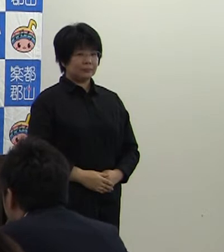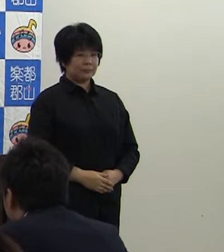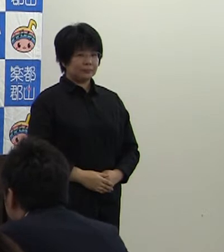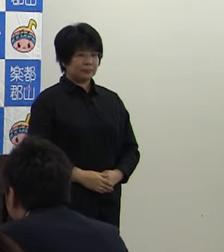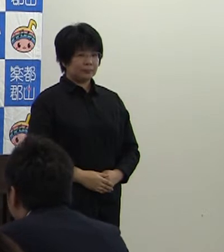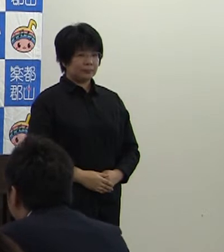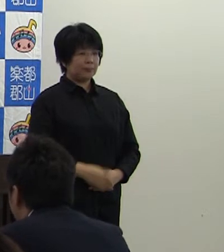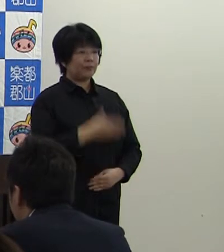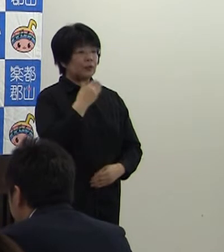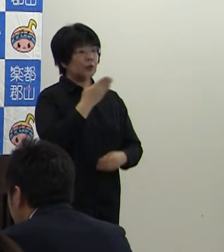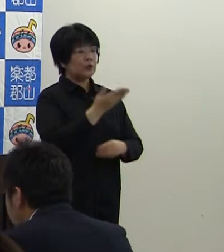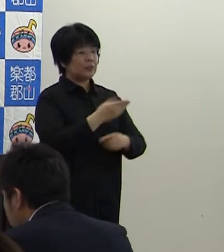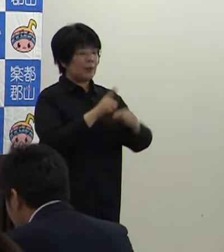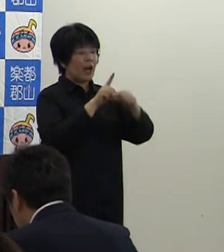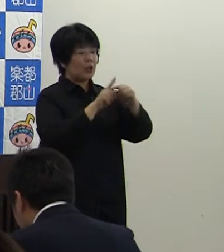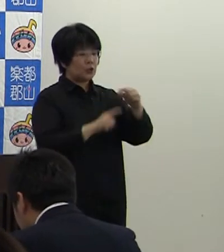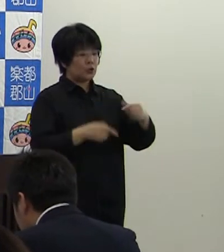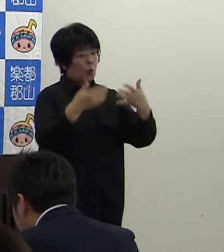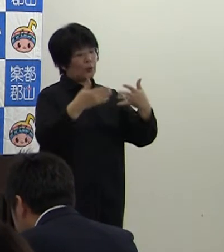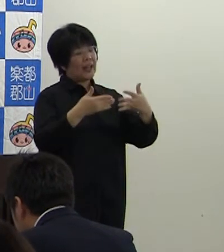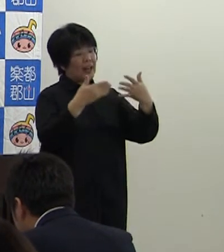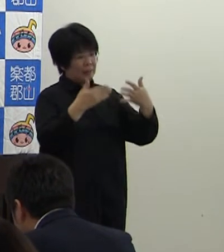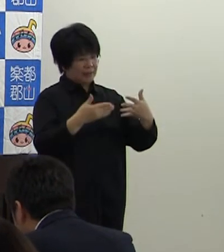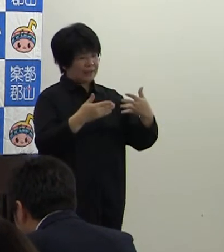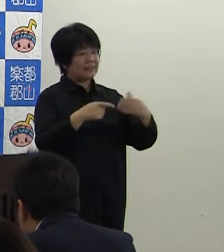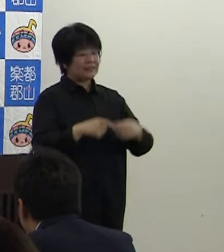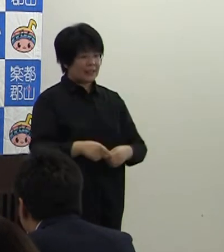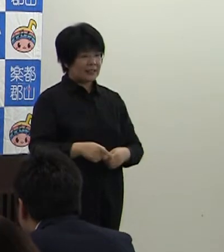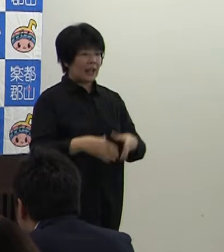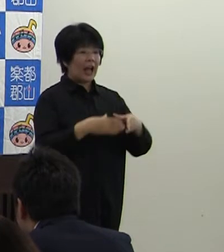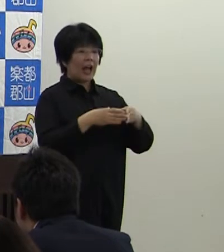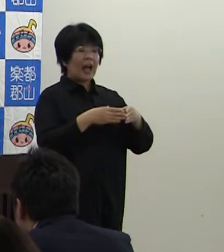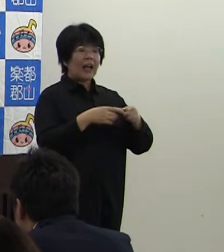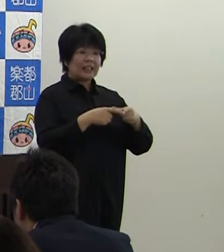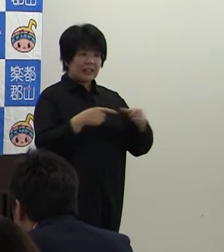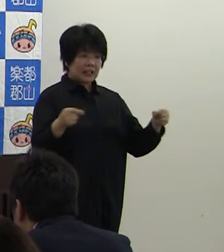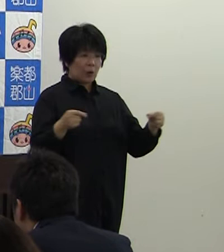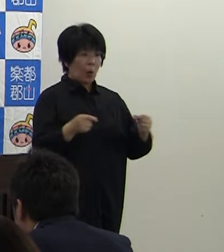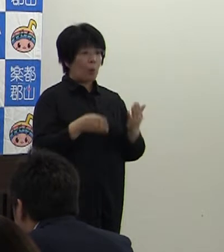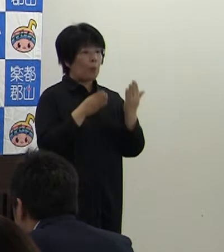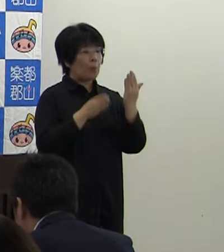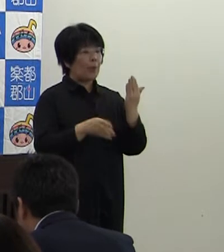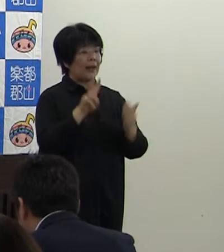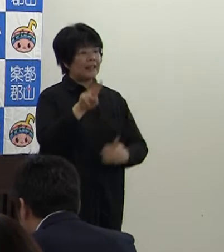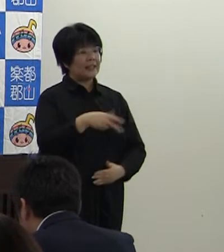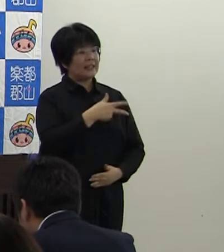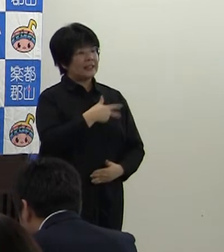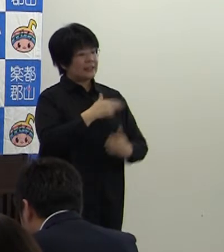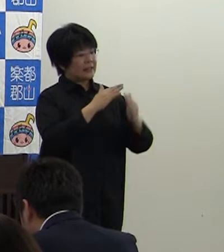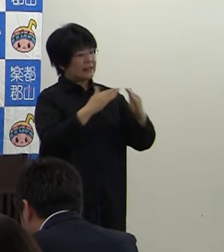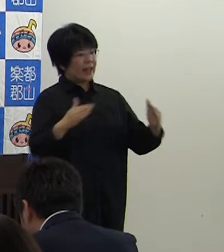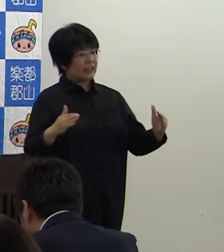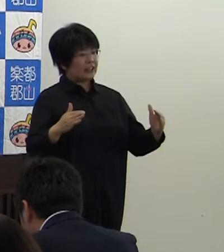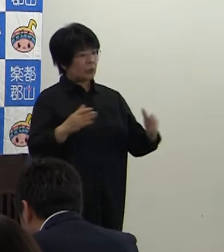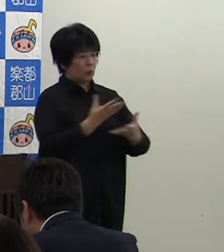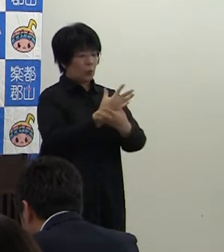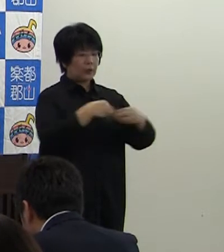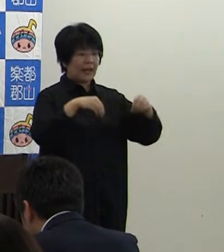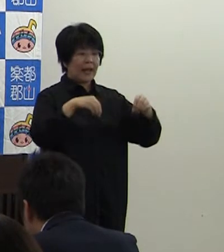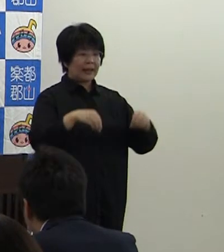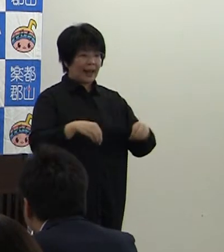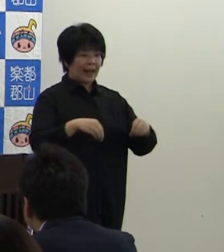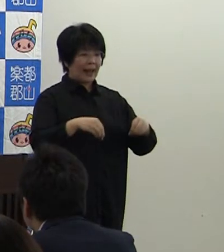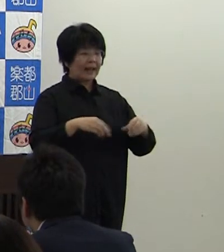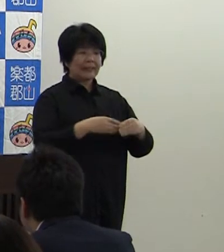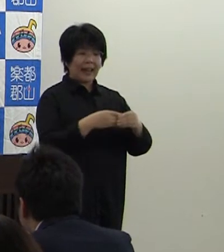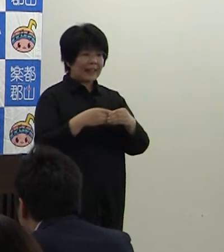福島中央でございます、はいはい、日本ベニシカとの協定締結についてのお話を伺えればと思いました。まだ具体的な事業